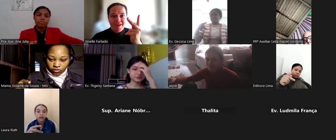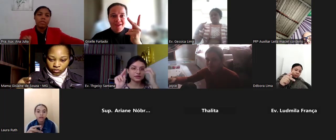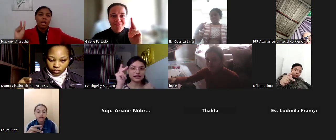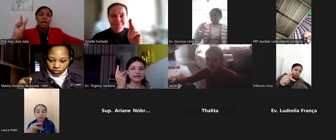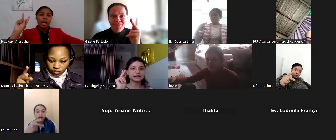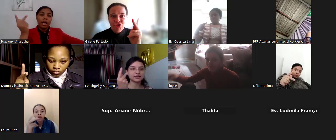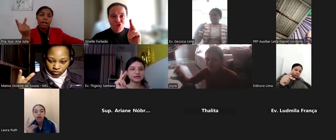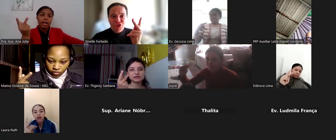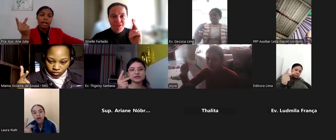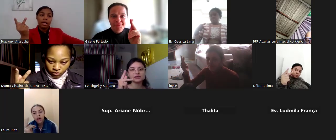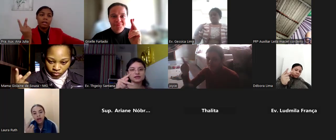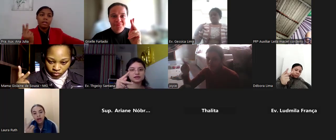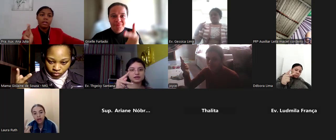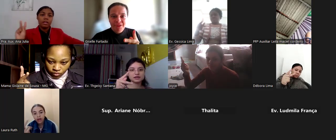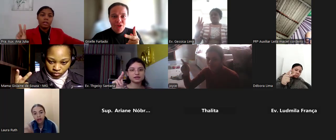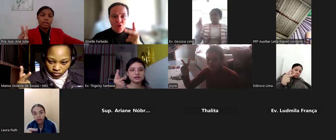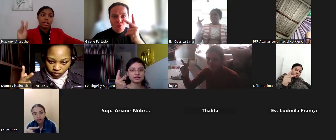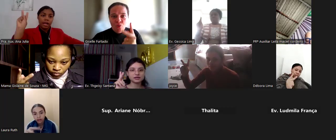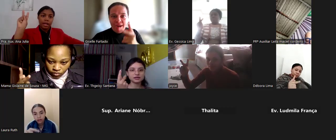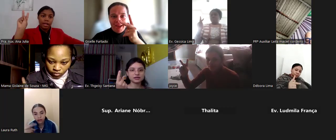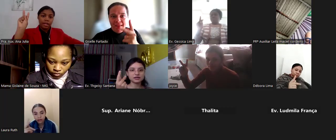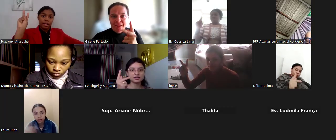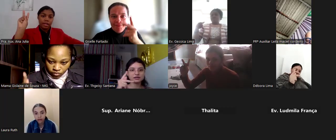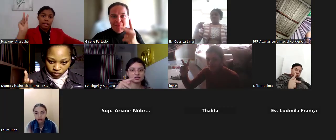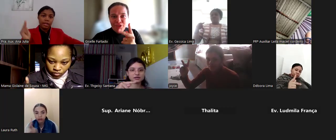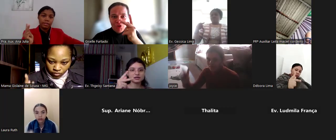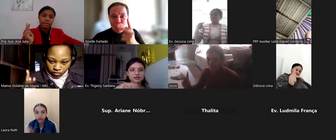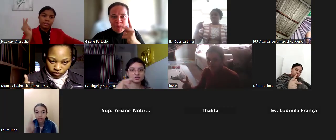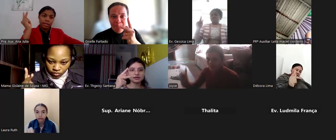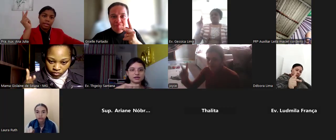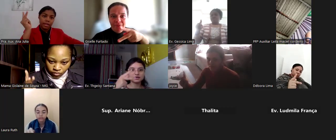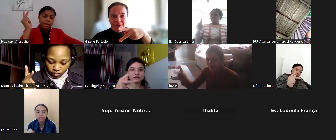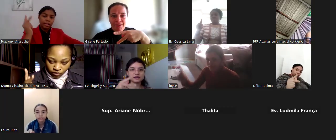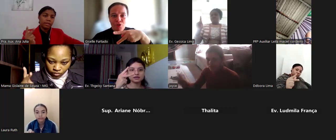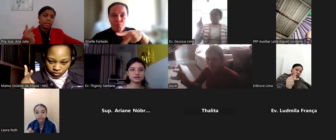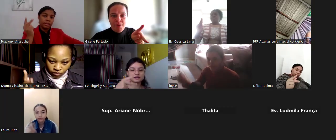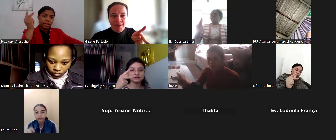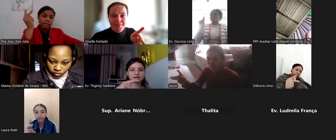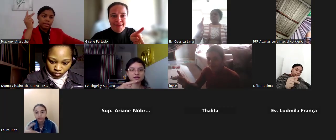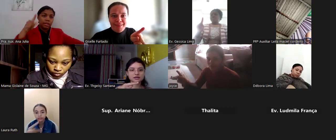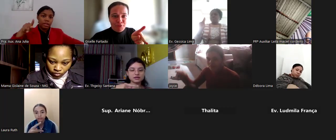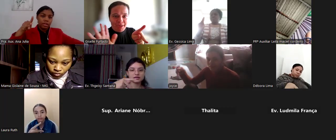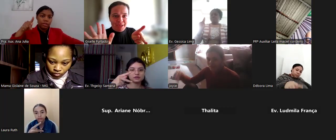H, que gira, o K, que sobe, e o P, deitado parado.